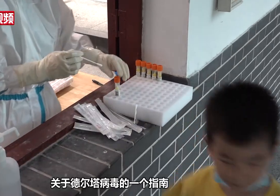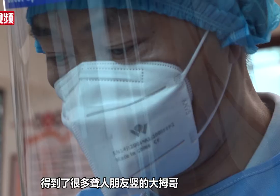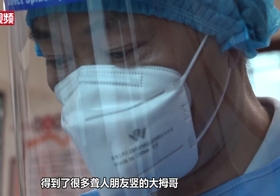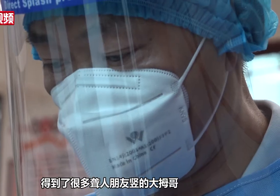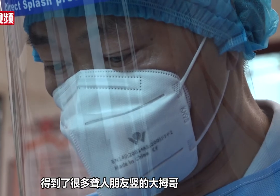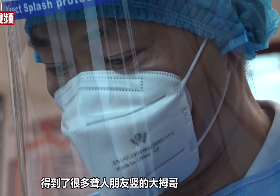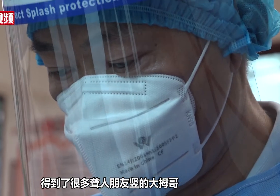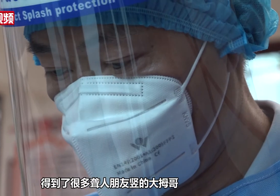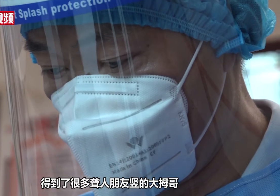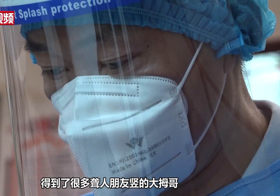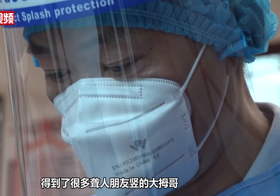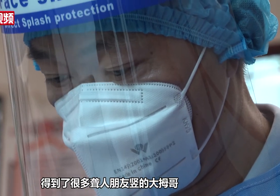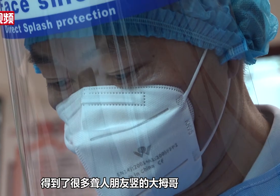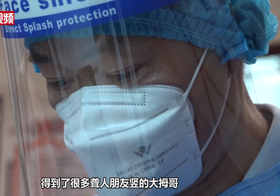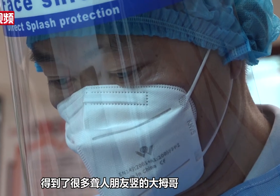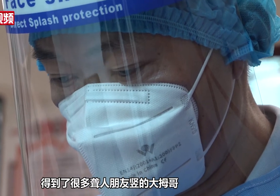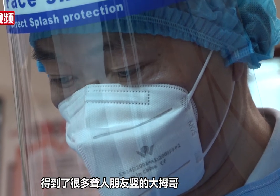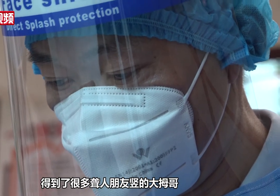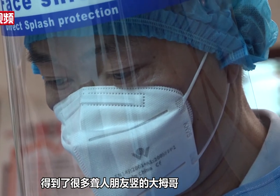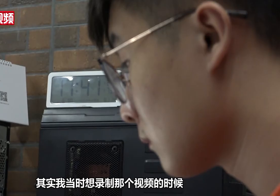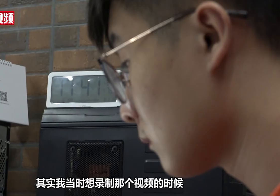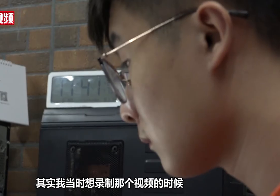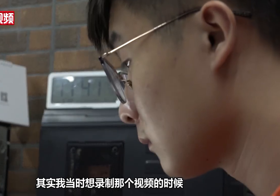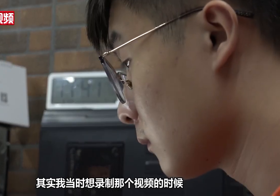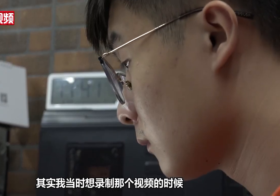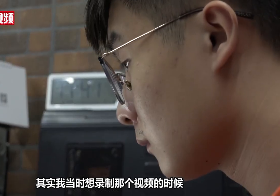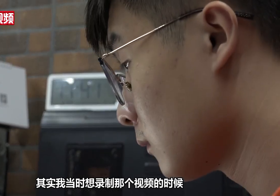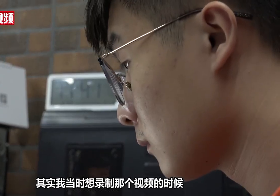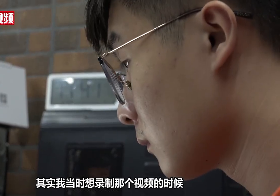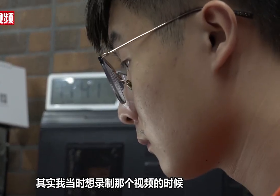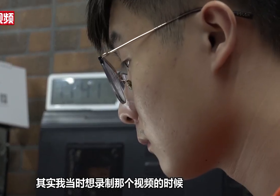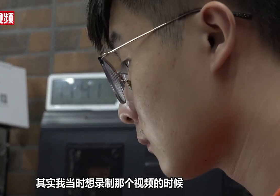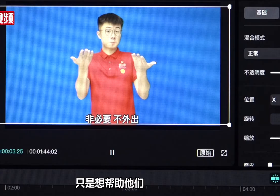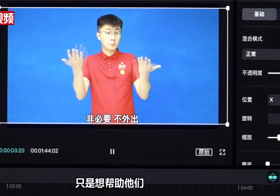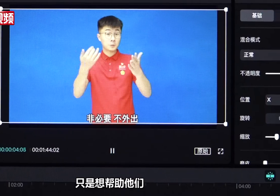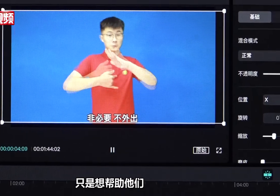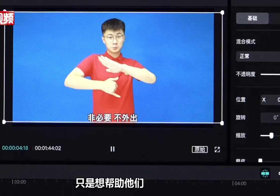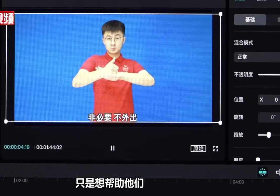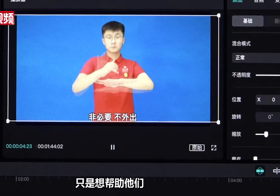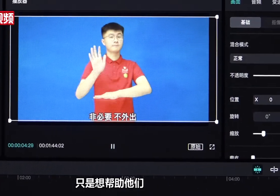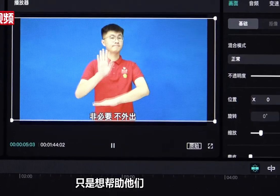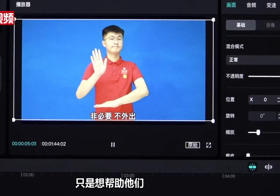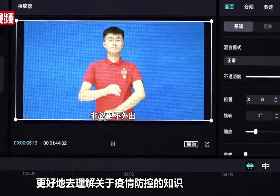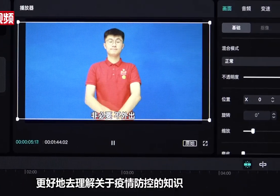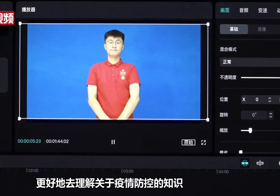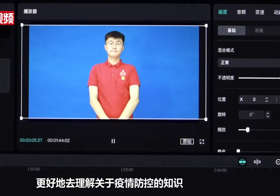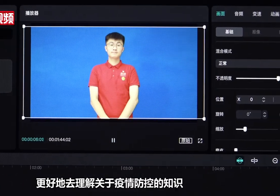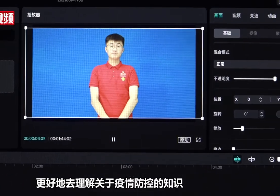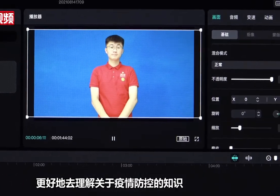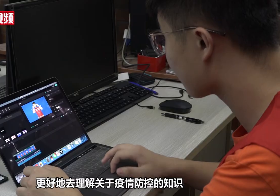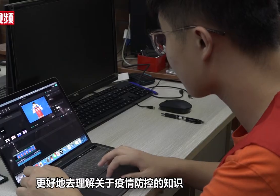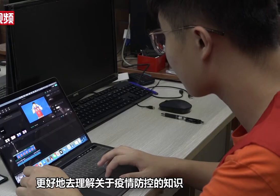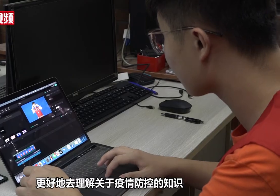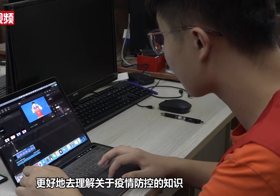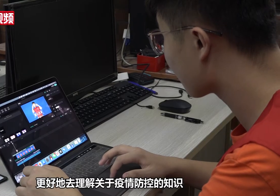个指南，得到了很多聋人朋友说的大拇哥。其实我当时想录制那个视频的时候，只是想帮助他们更好地去理